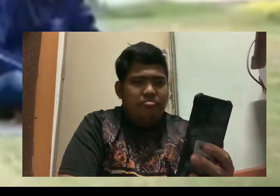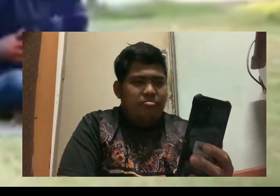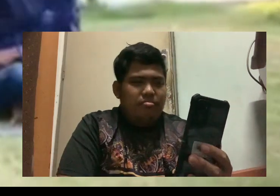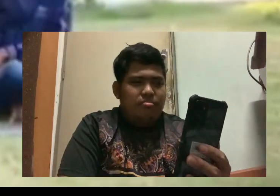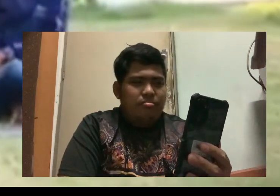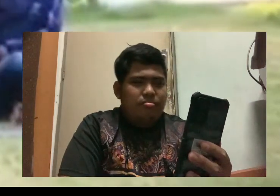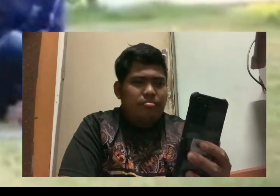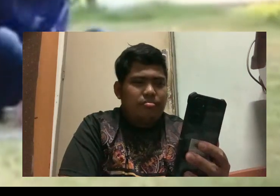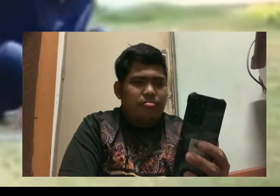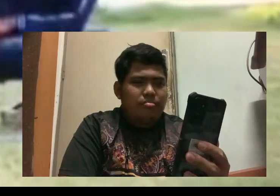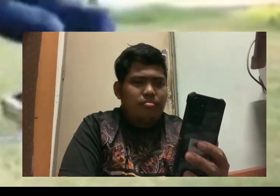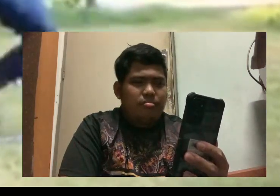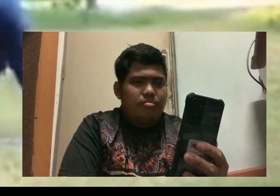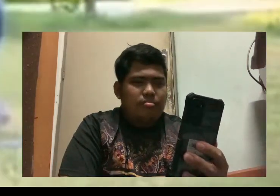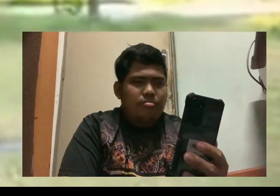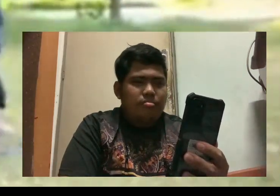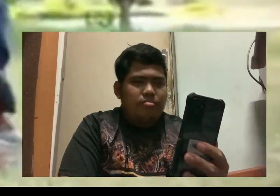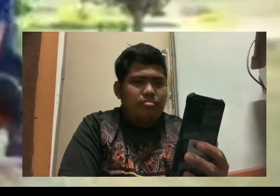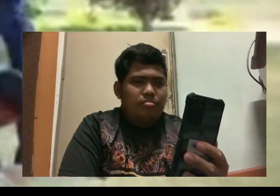अरे बेटा अरे